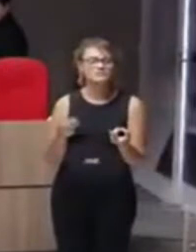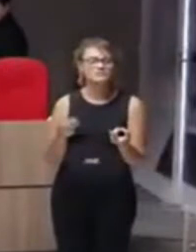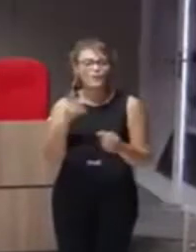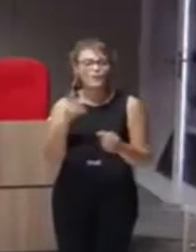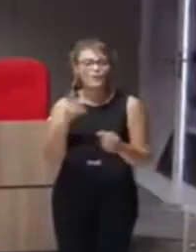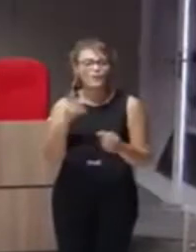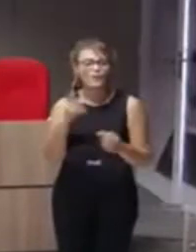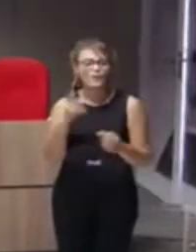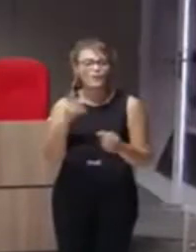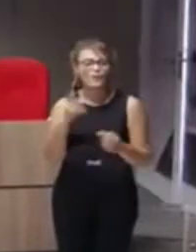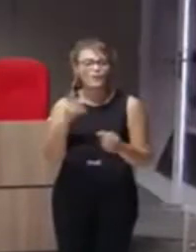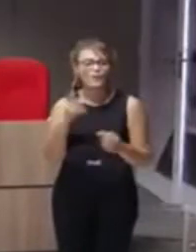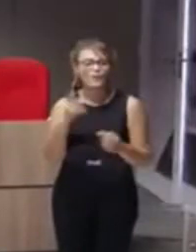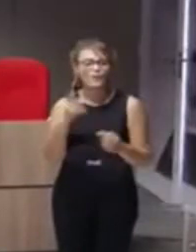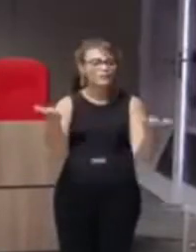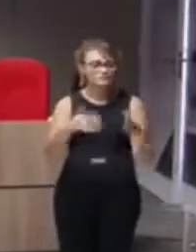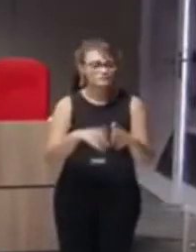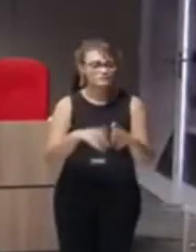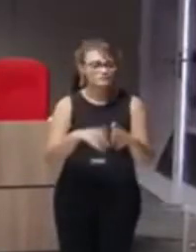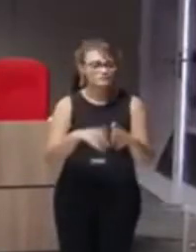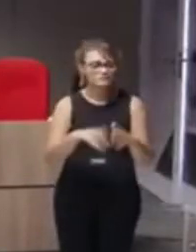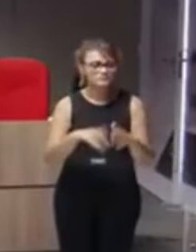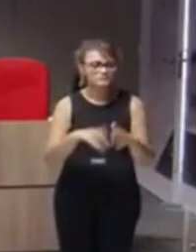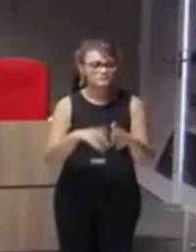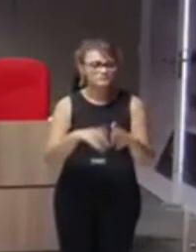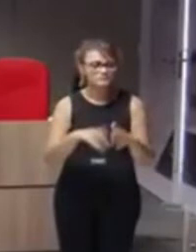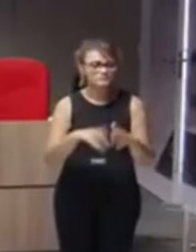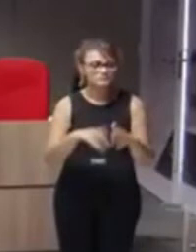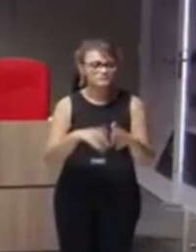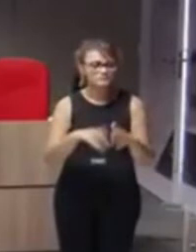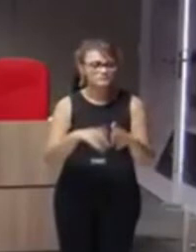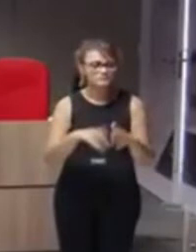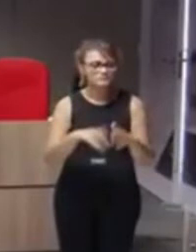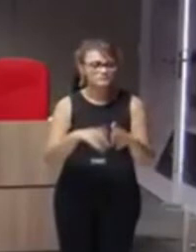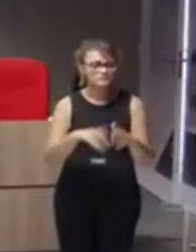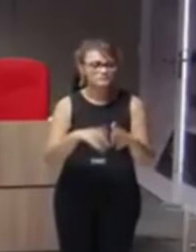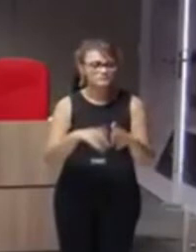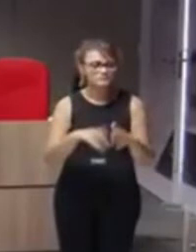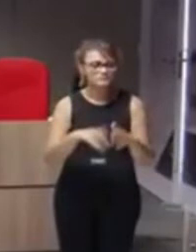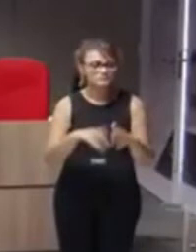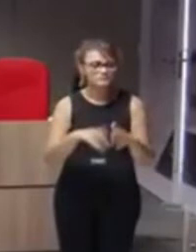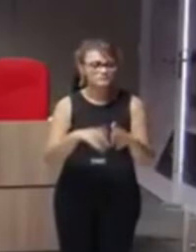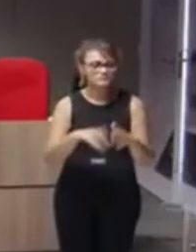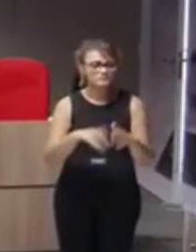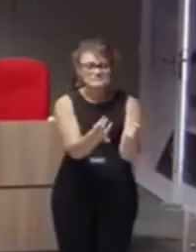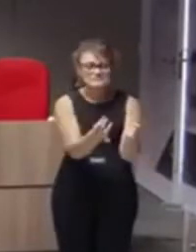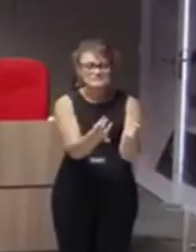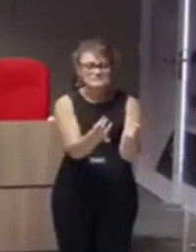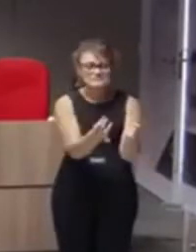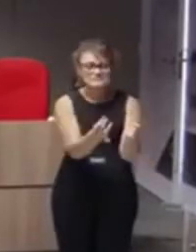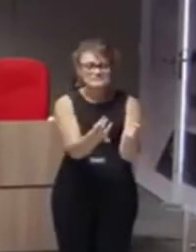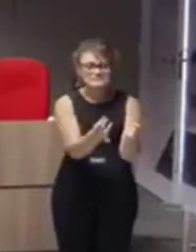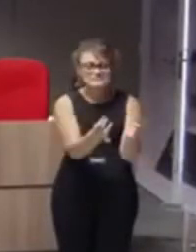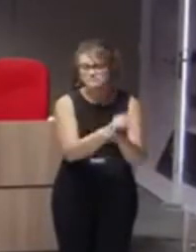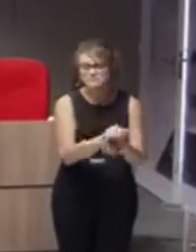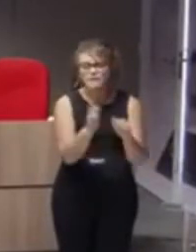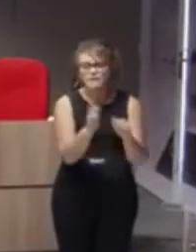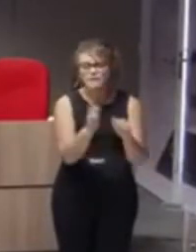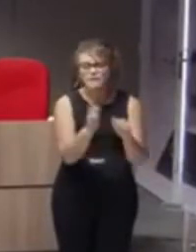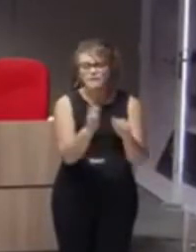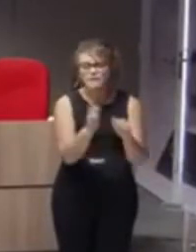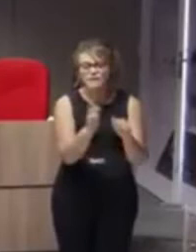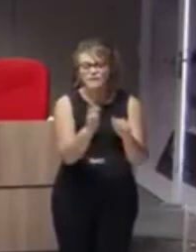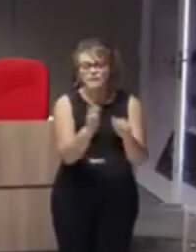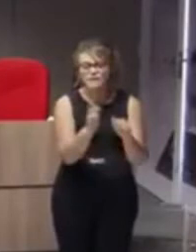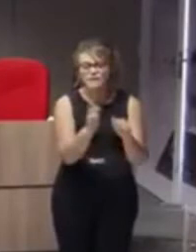objetivar no nosso horizonte é a proteção dos mais vulneráveis. Então, para mim, isso é muito caro